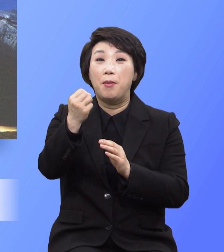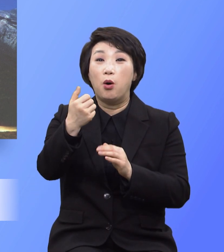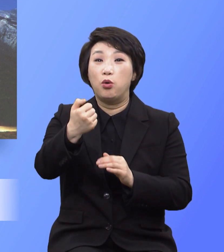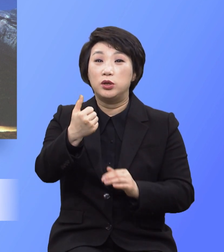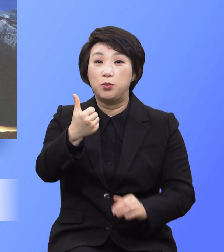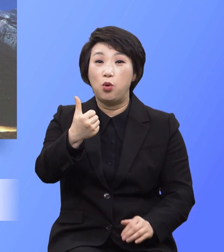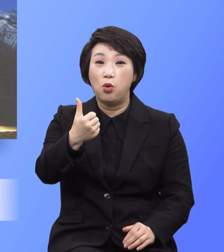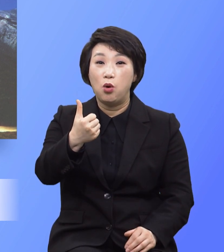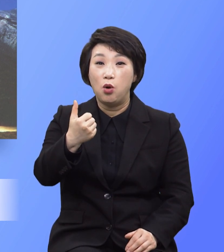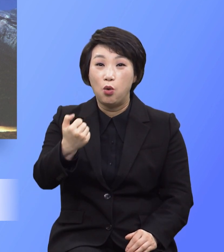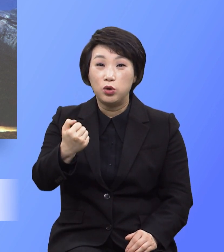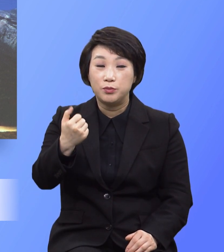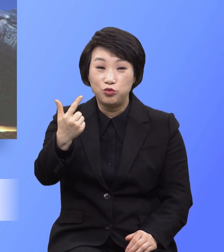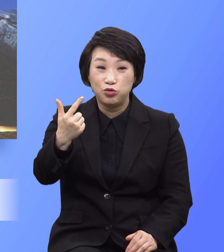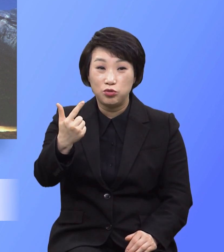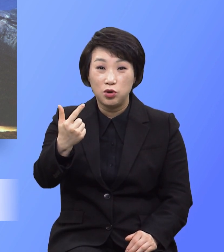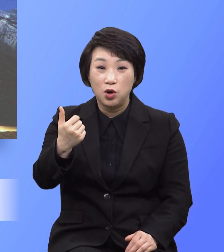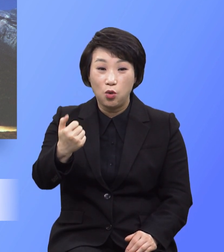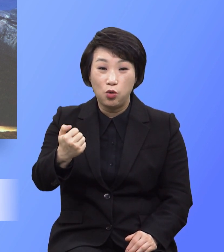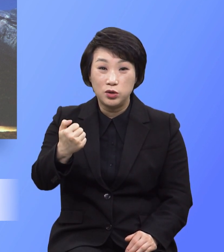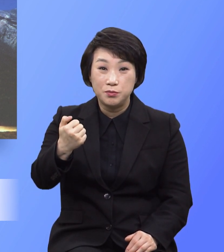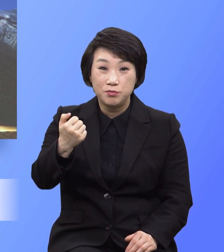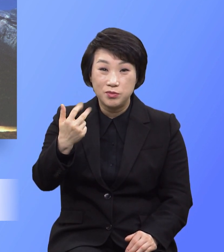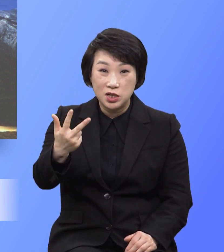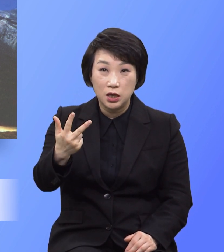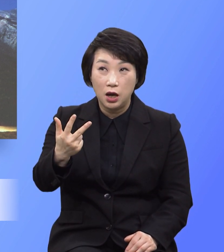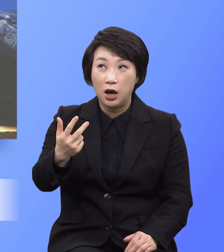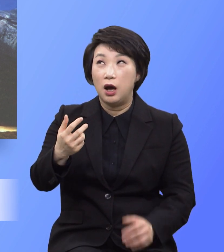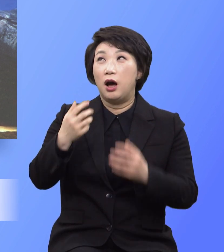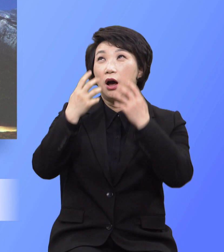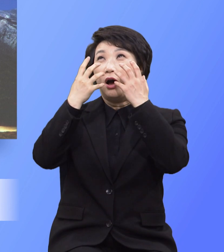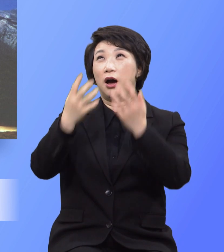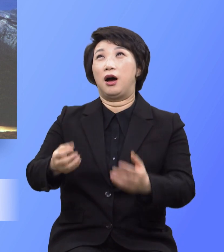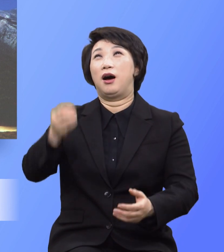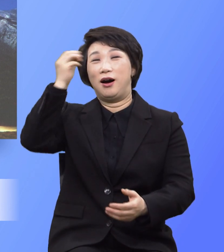55도, 56도, 57도.